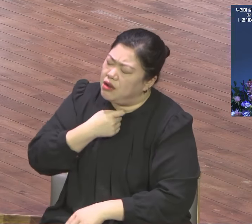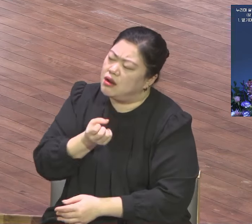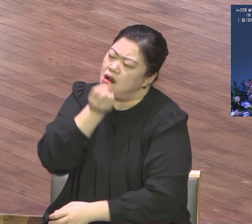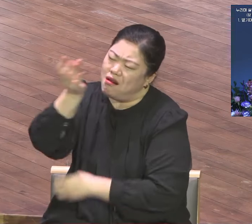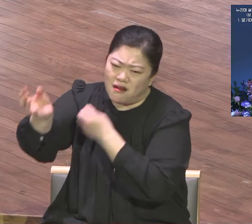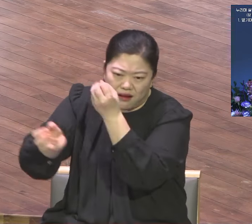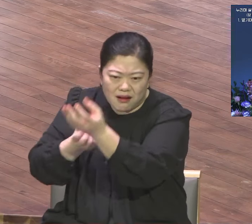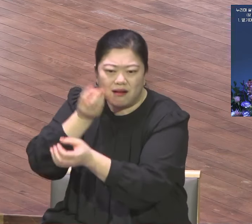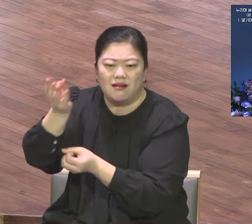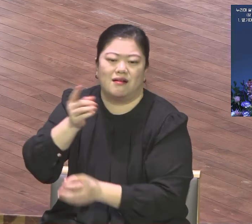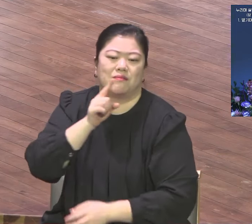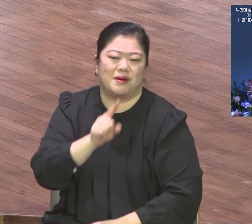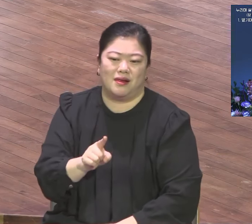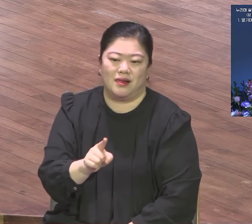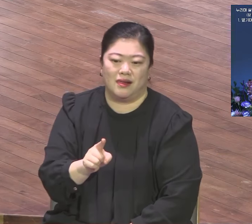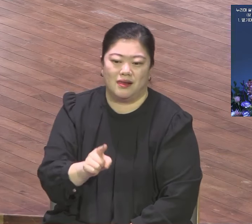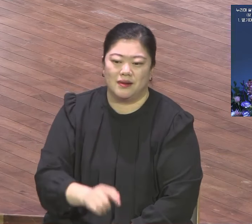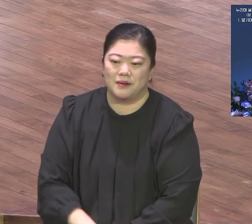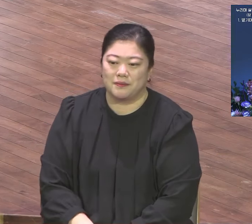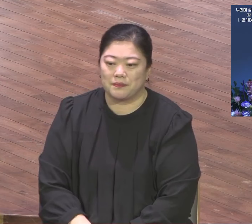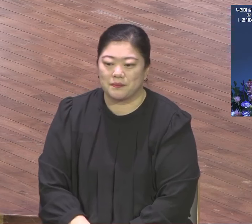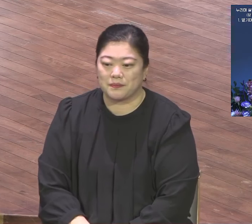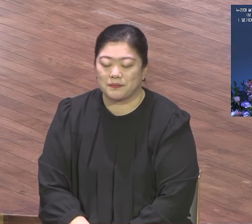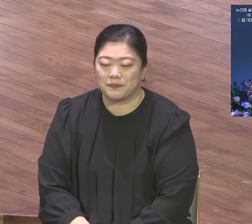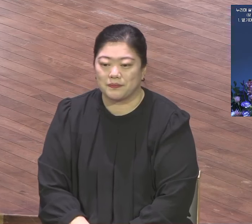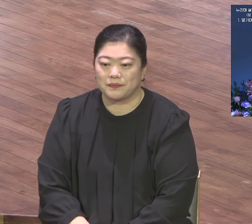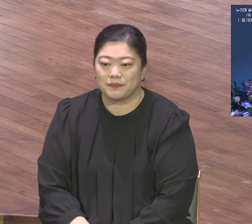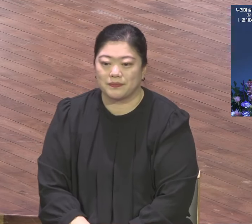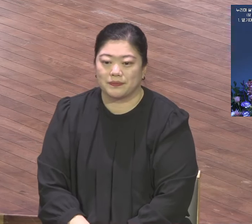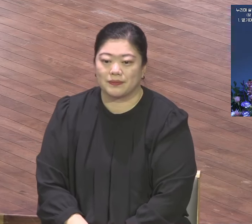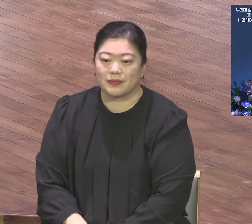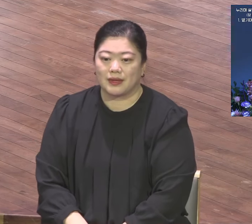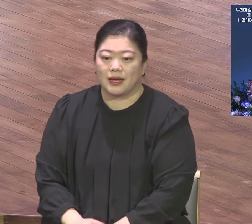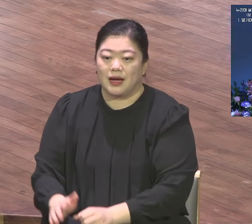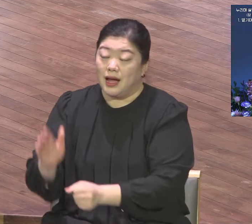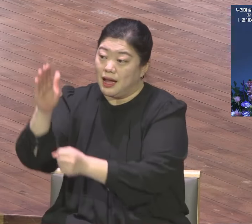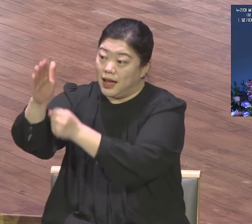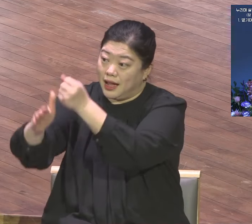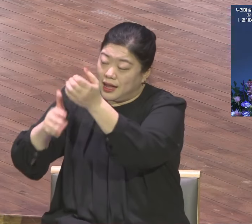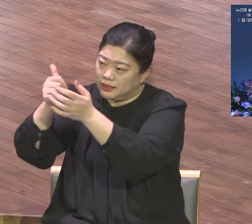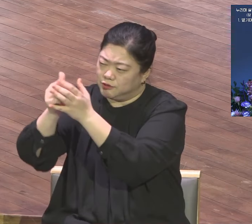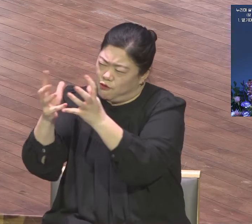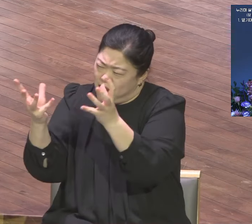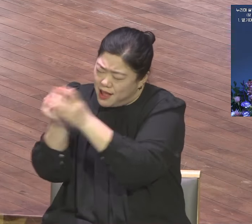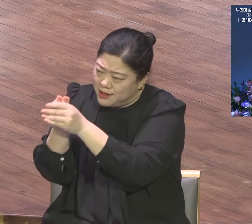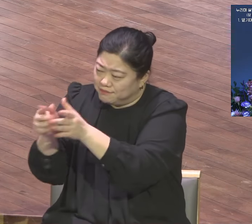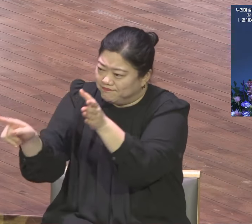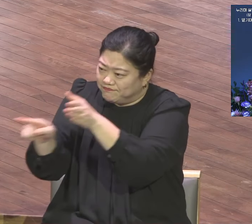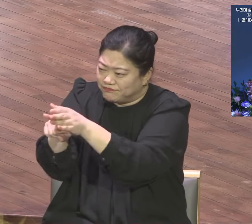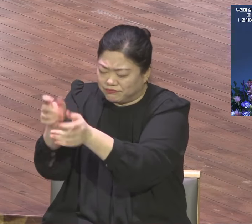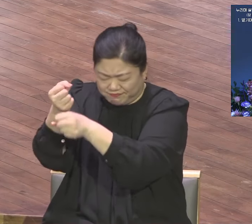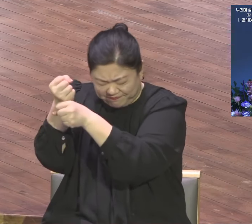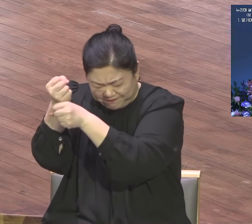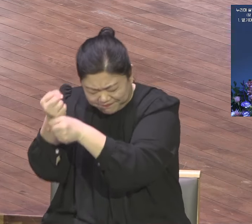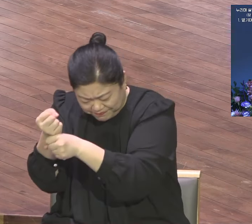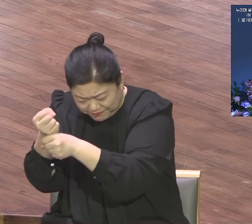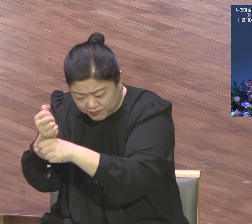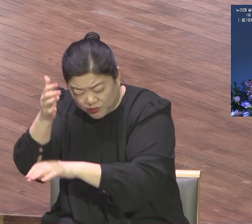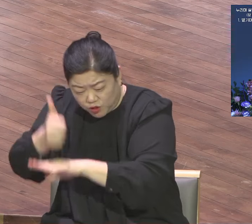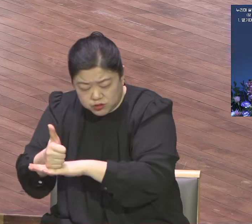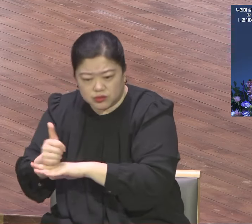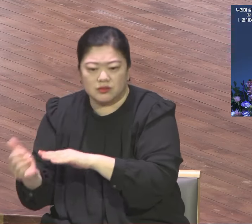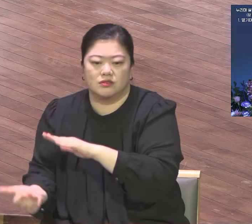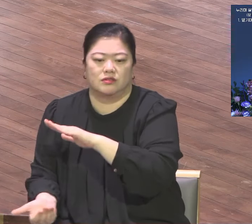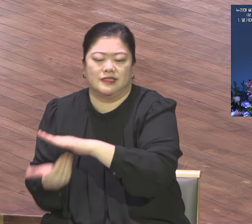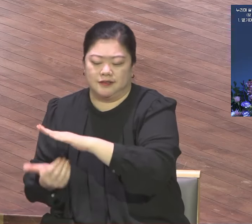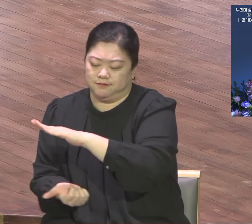하든지요. 뭘 하든지 하나님을 전적으로 의지하면 성공의 자리에 들어갈 수